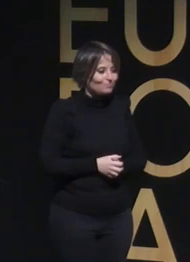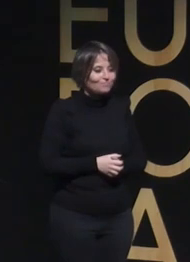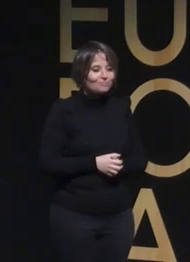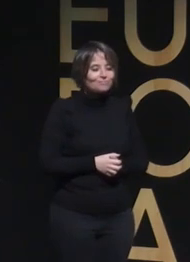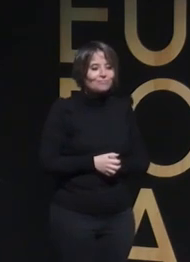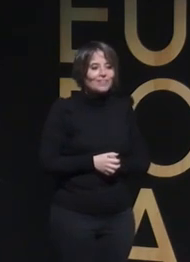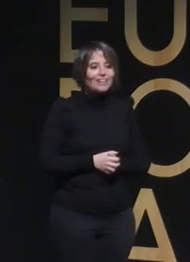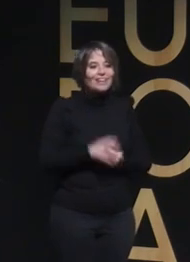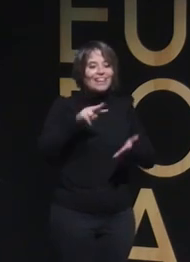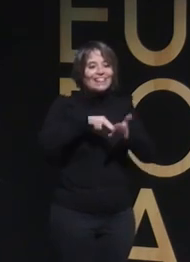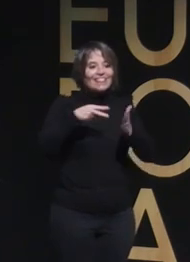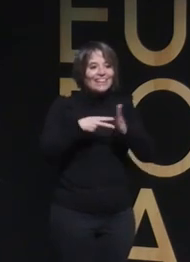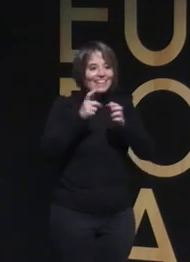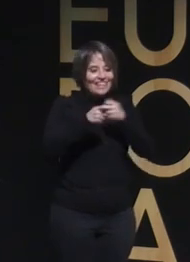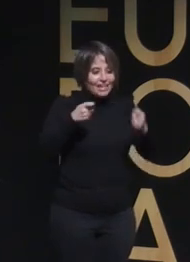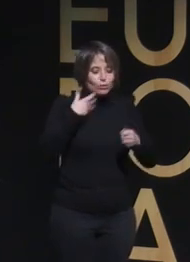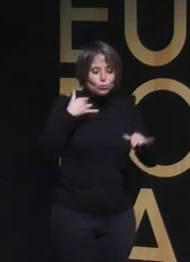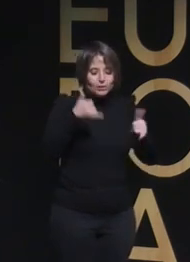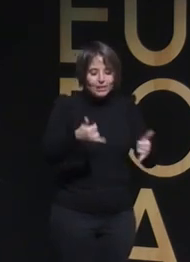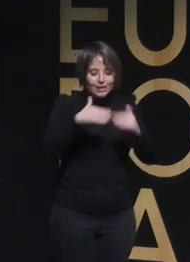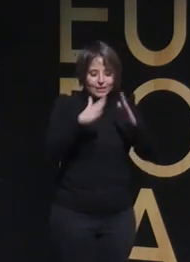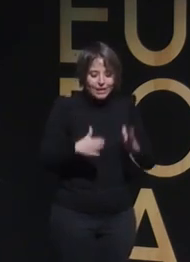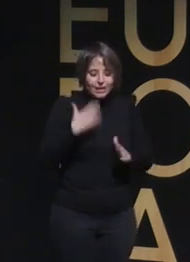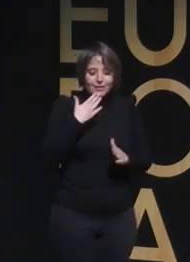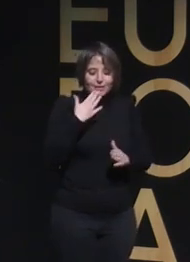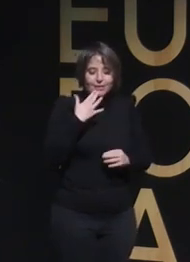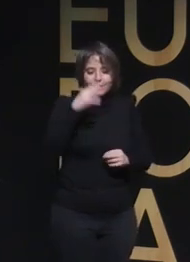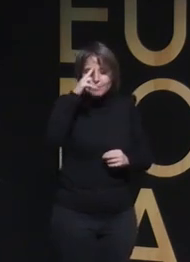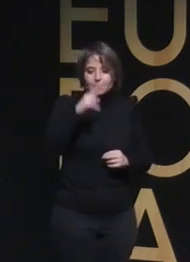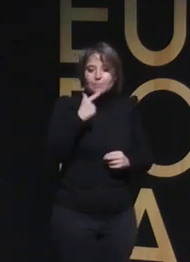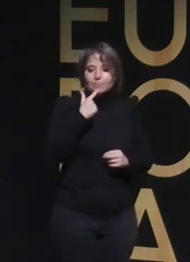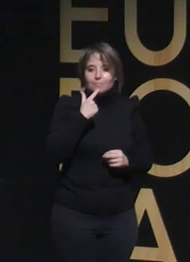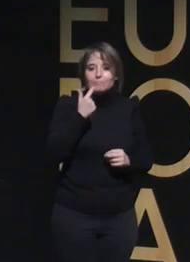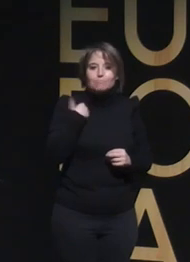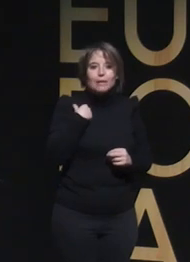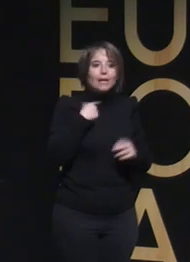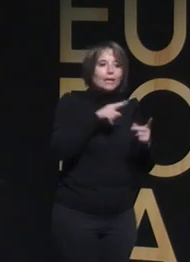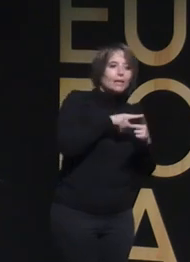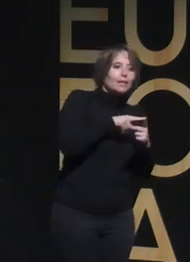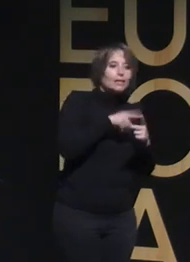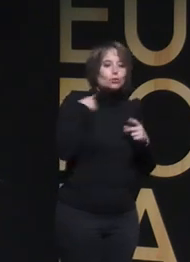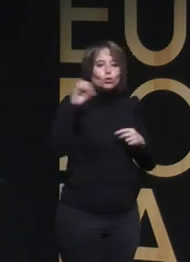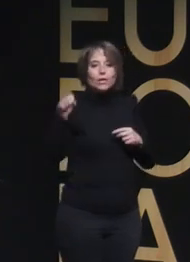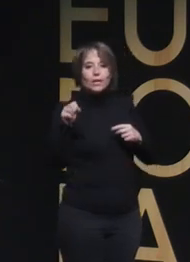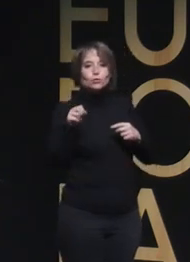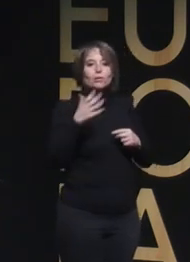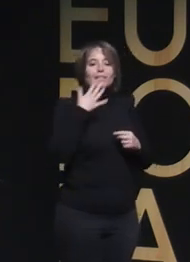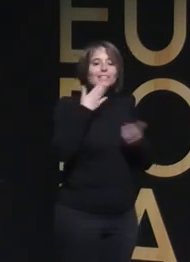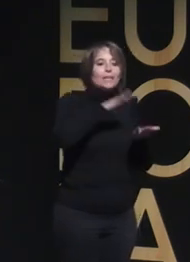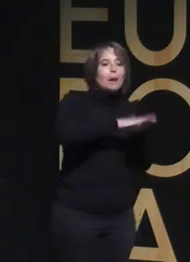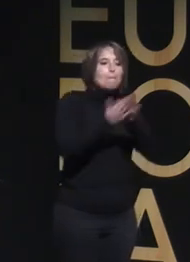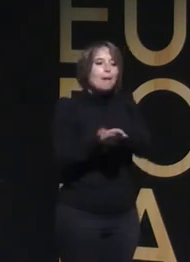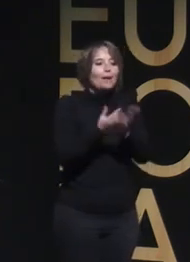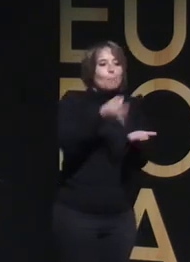técnica del dado. Llegas a casa, echas el dado y dices, par, le provoco. Impar, no le hago caso. Y que la fuerza